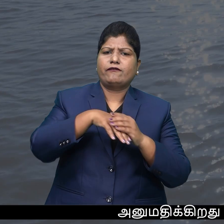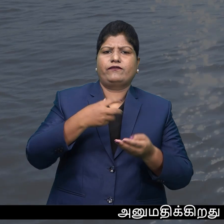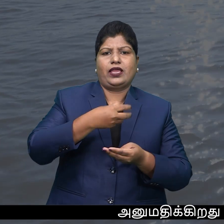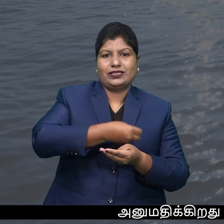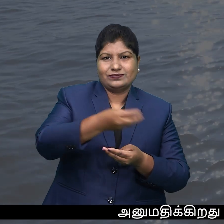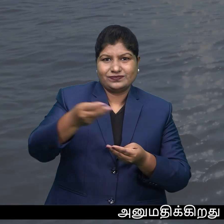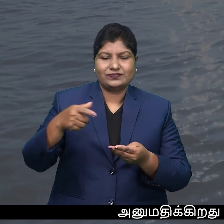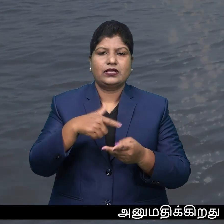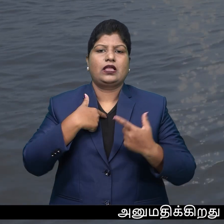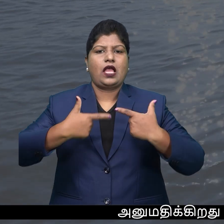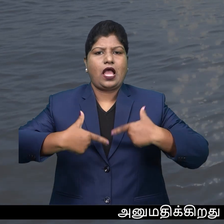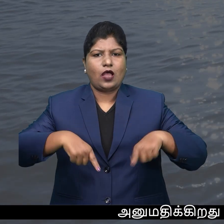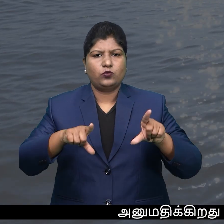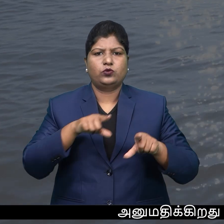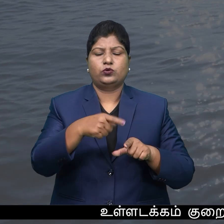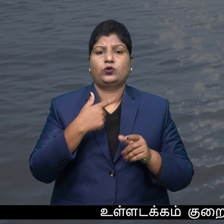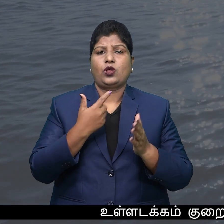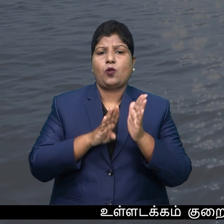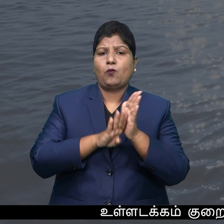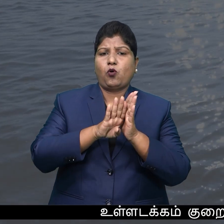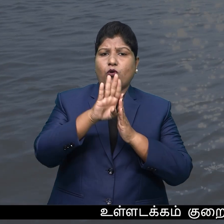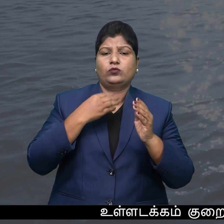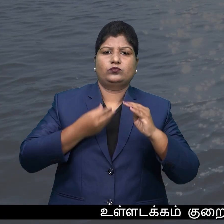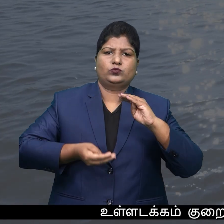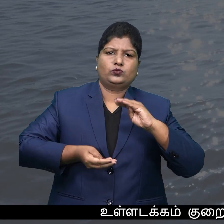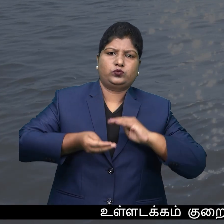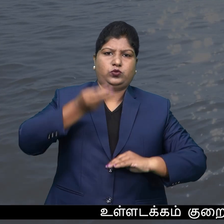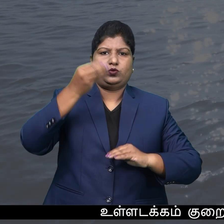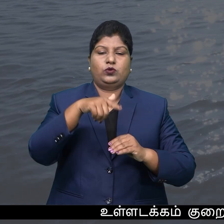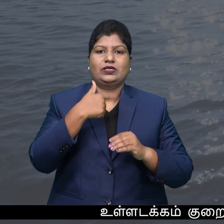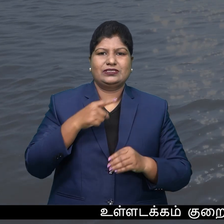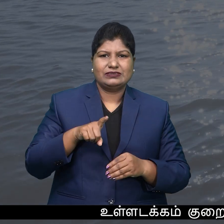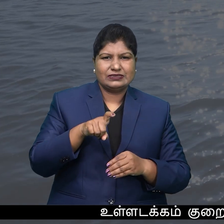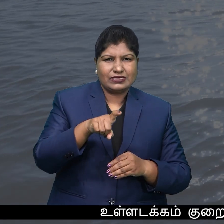அனுமதிக்கிறது மற்றும் பிராணவாயு உள்ளடக்கம் குறைவதற்கு வழிவகுக்கிறது.